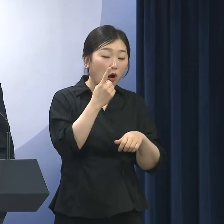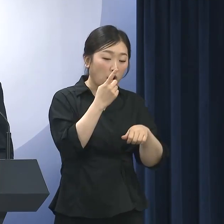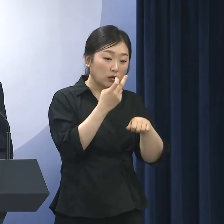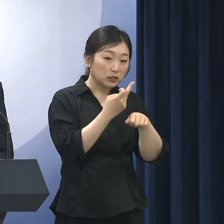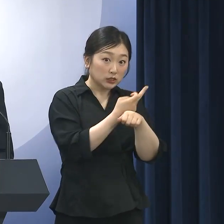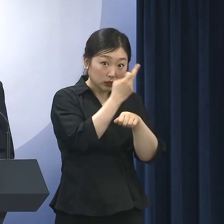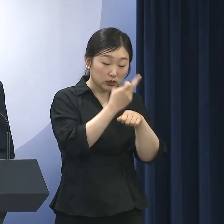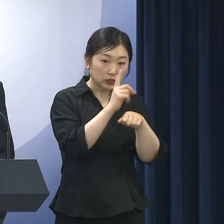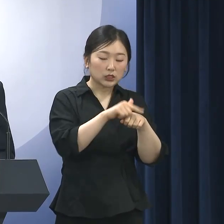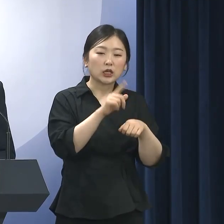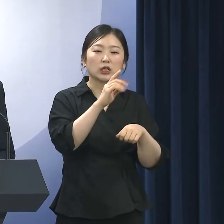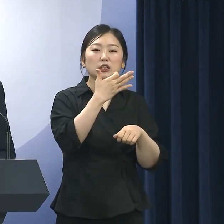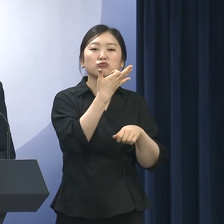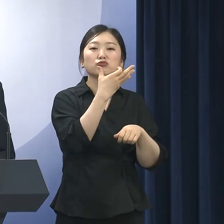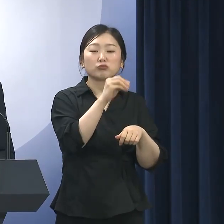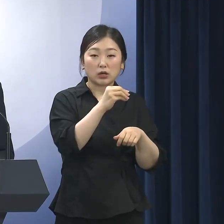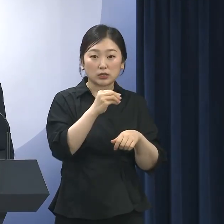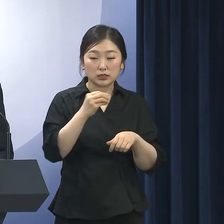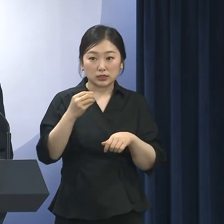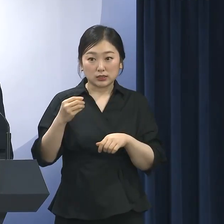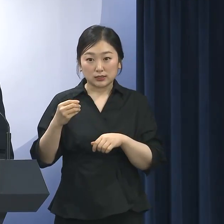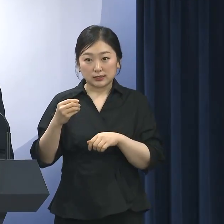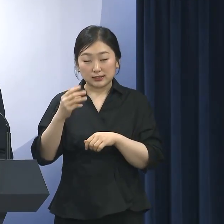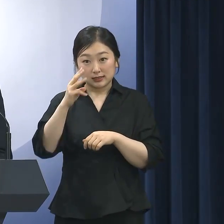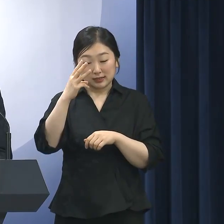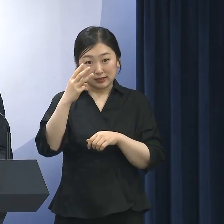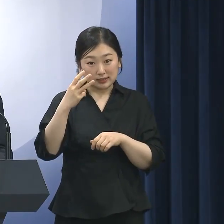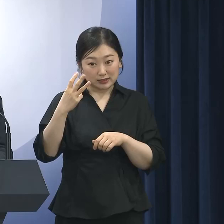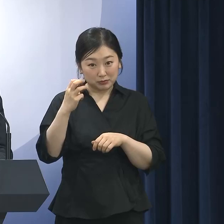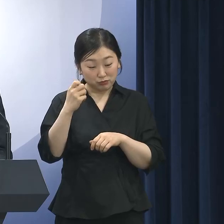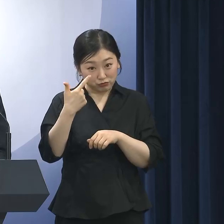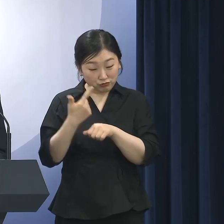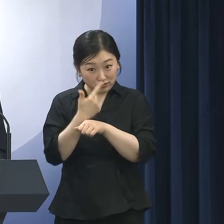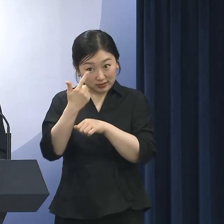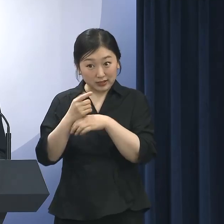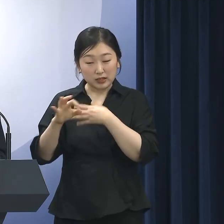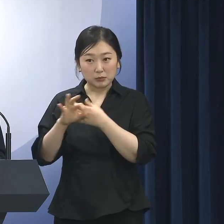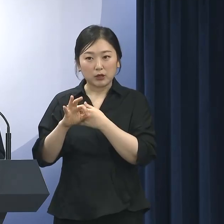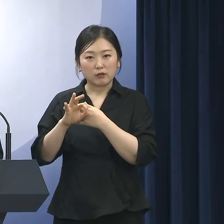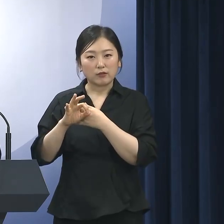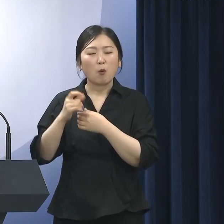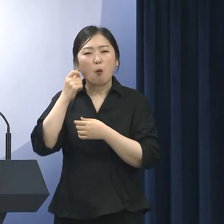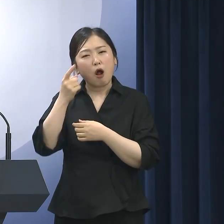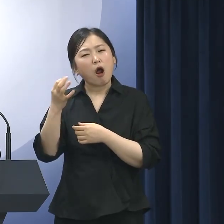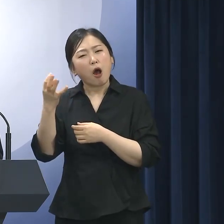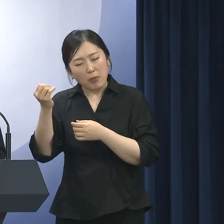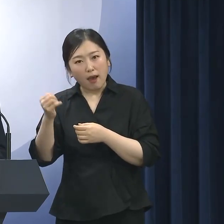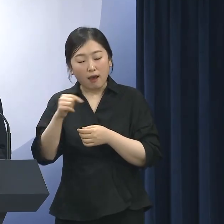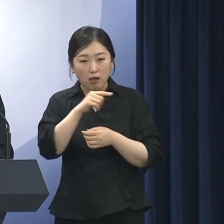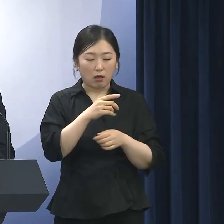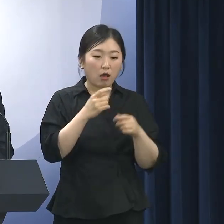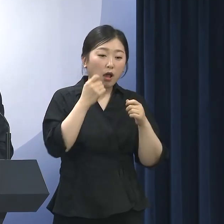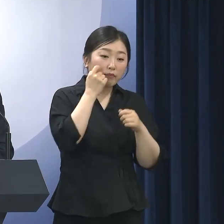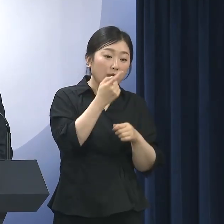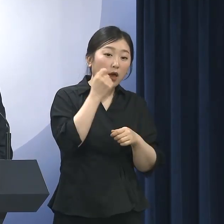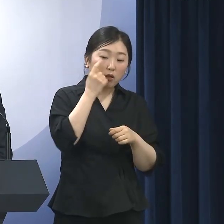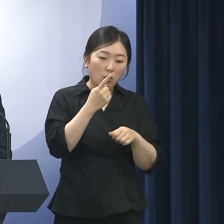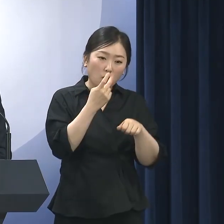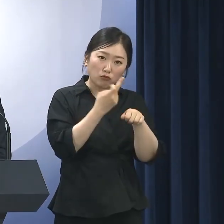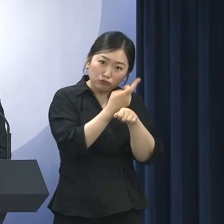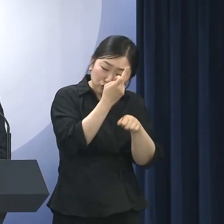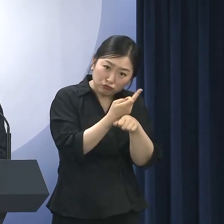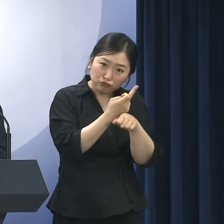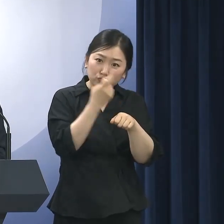19만 원, 36시간 이용하면 월 63만 6천 원 뭐 이런 식으로 돼 있던데 이제 한 달에 이렇게 12시간 단위로만 사용이